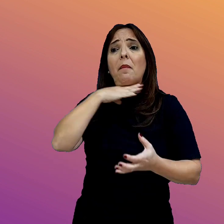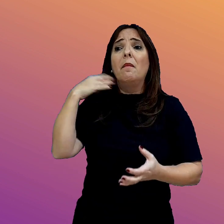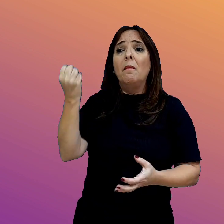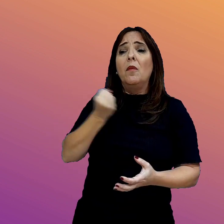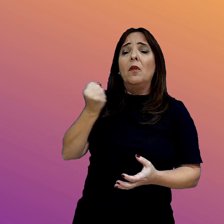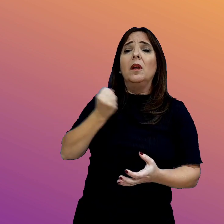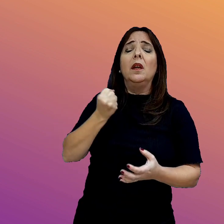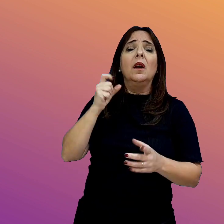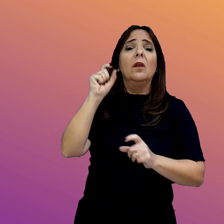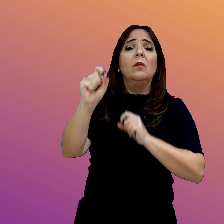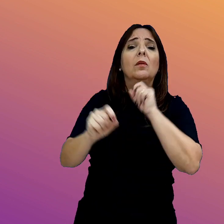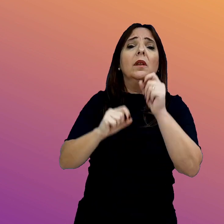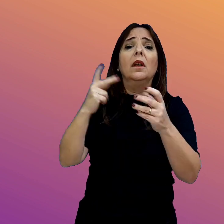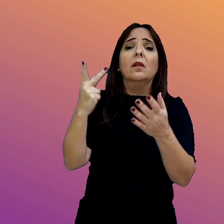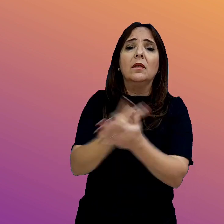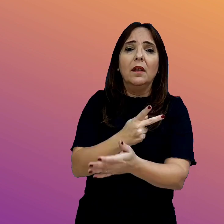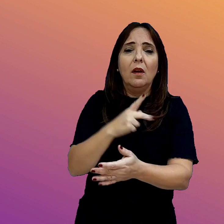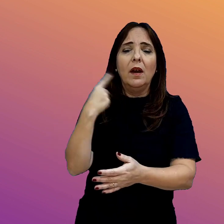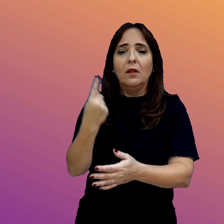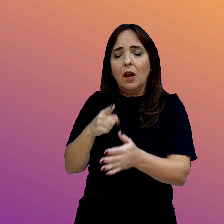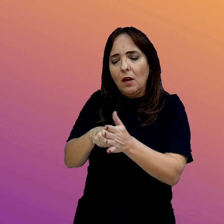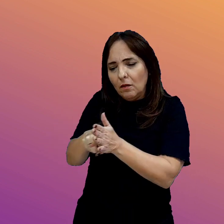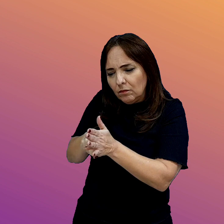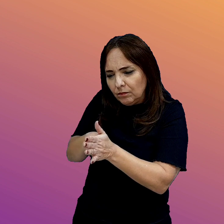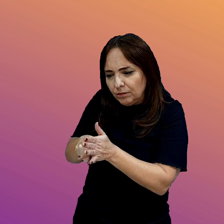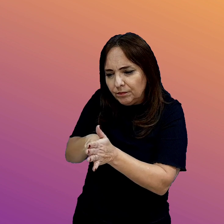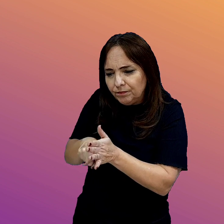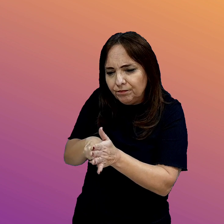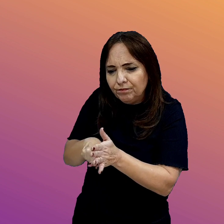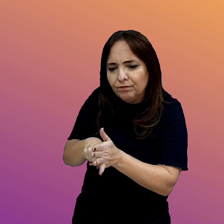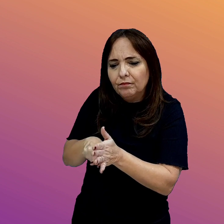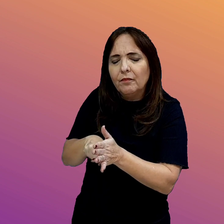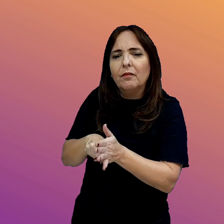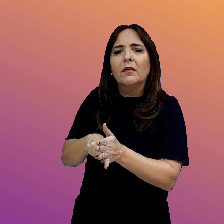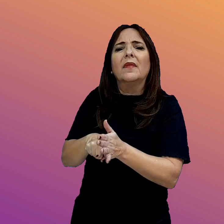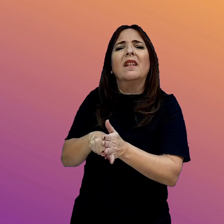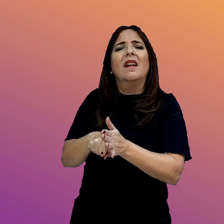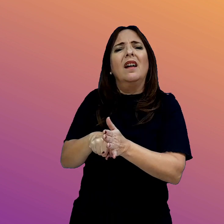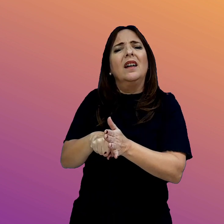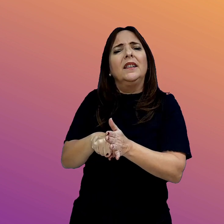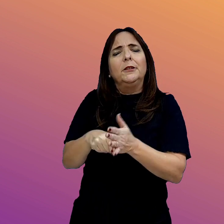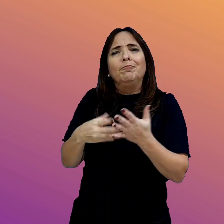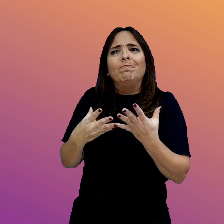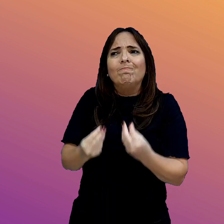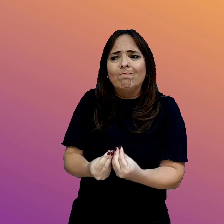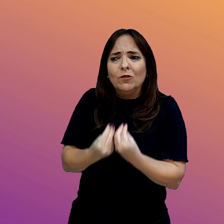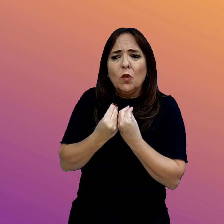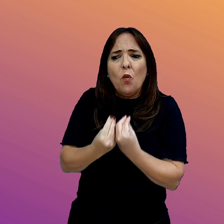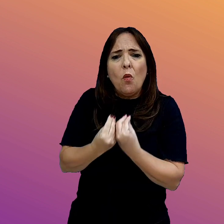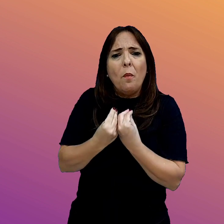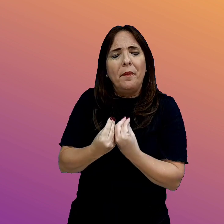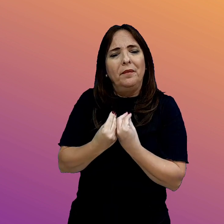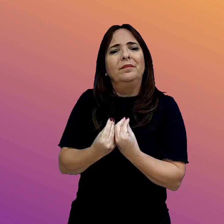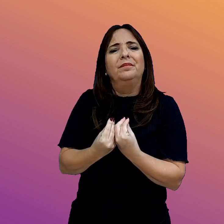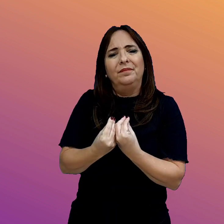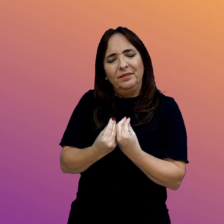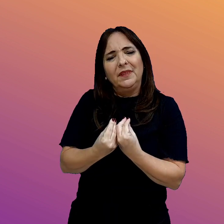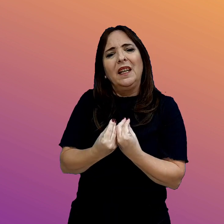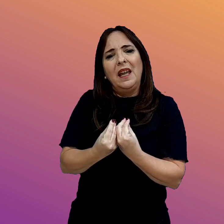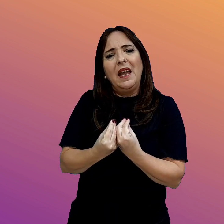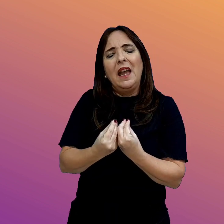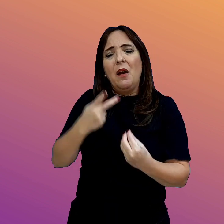a investigar, percebe lacunas que esse pai, que essa mãe deixou na vida dessa criança. Um pai ausente, às vezes